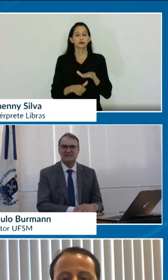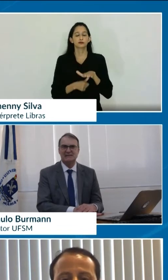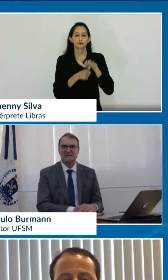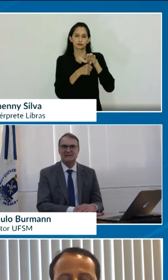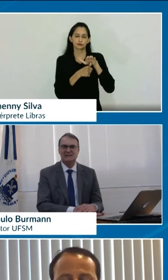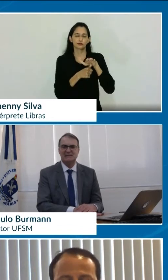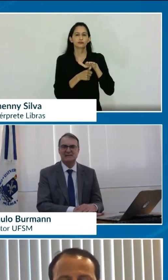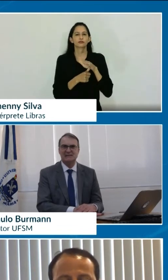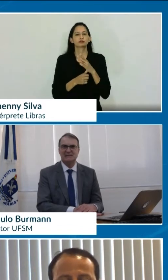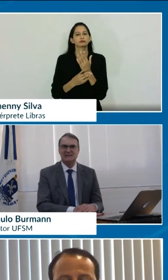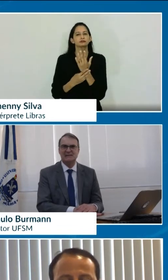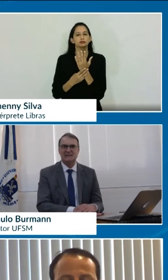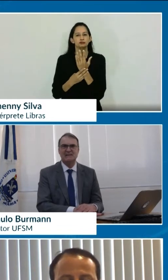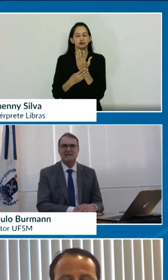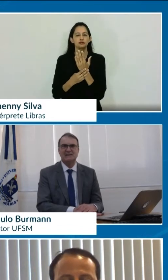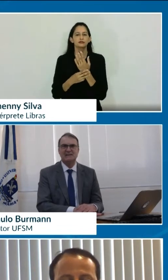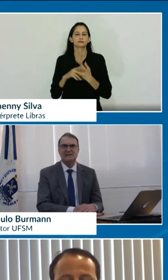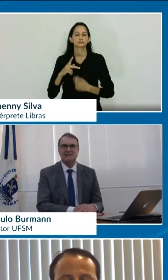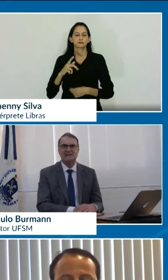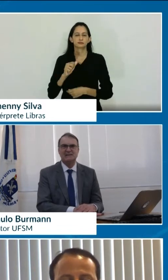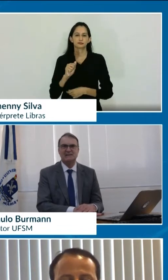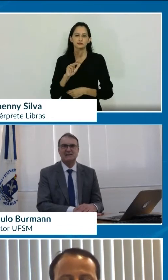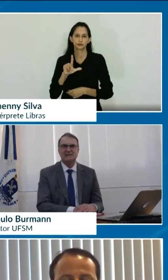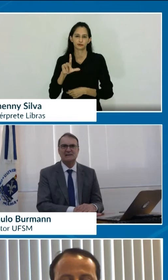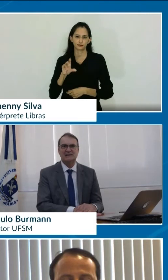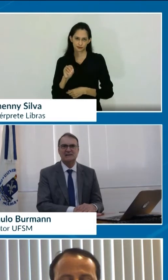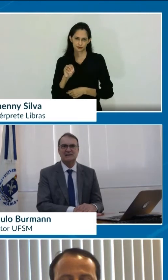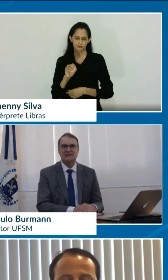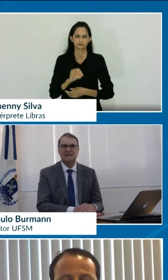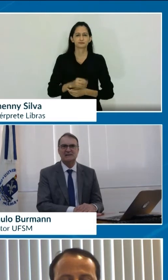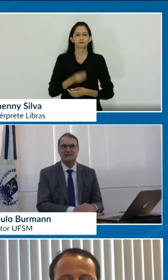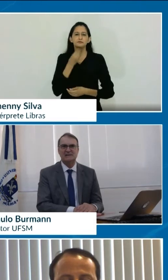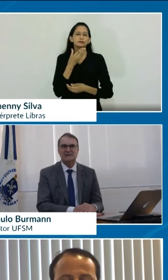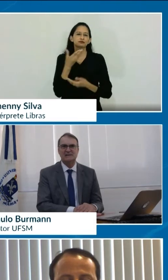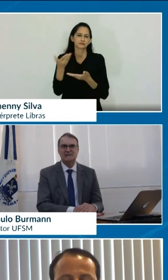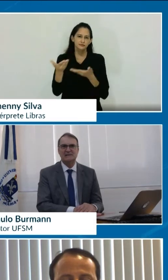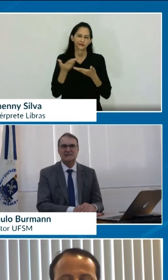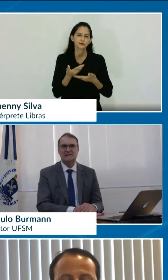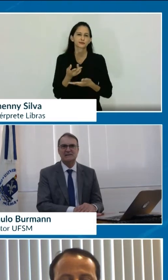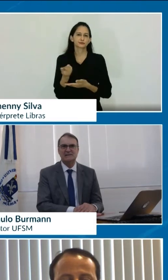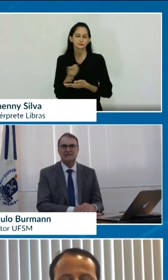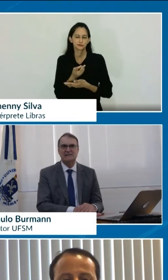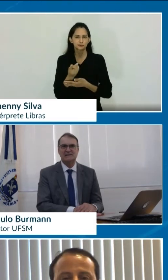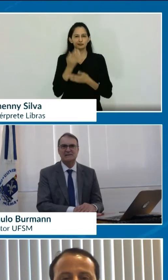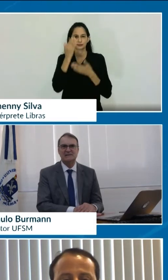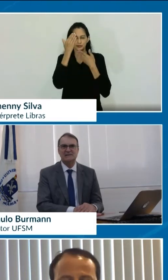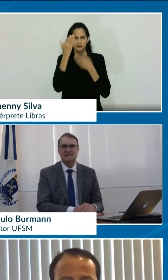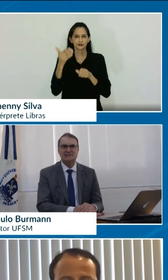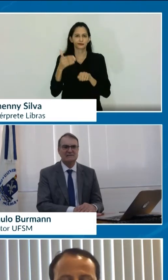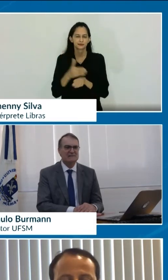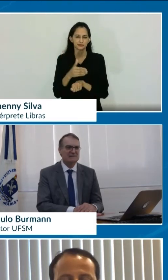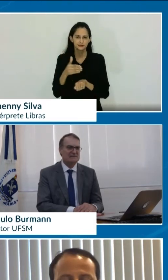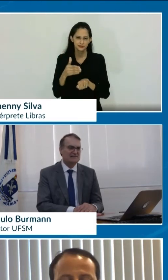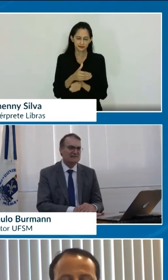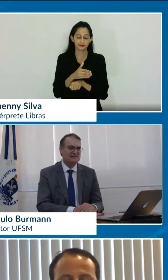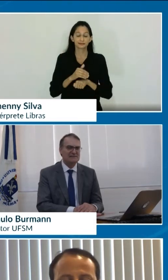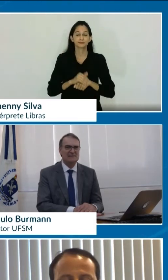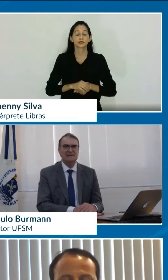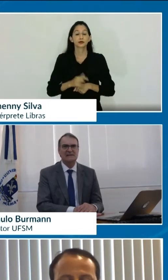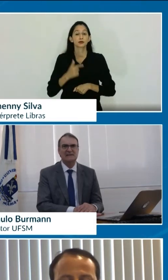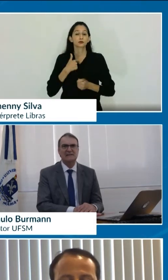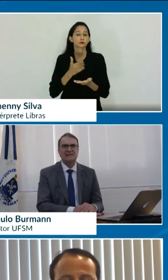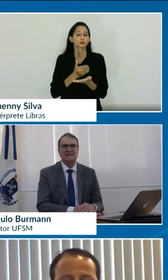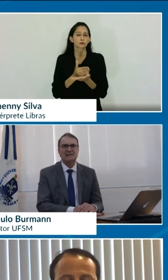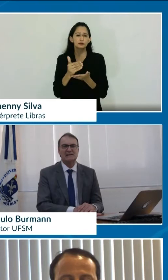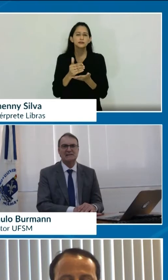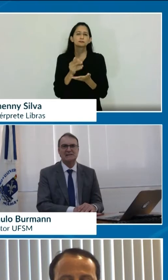Maria, Paulo Burma. Professores, sejam muito bem-vindos, muito obrigada pela presença de vocês. Eu queria começar fazendo